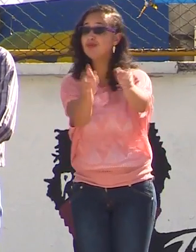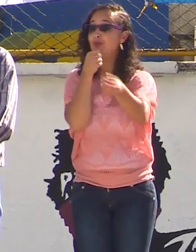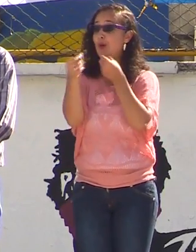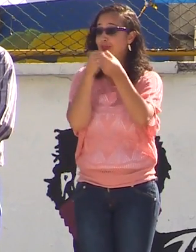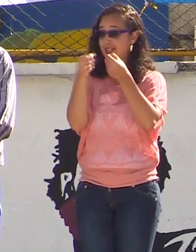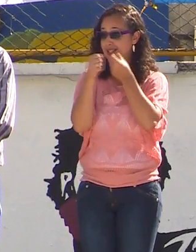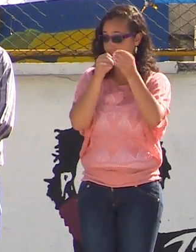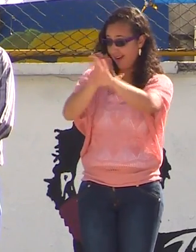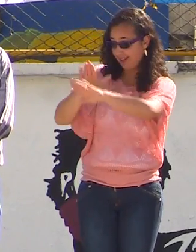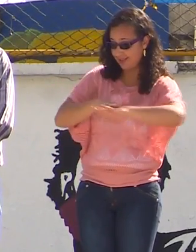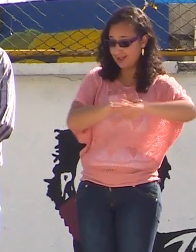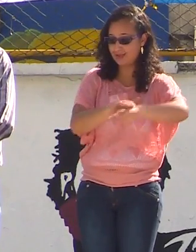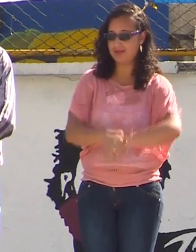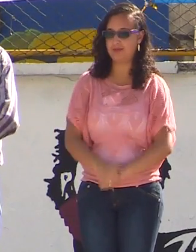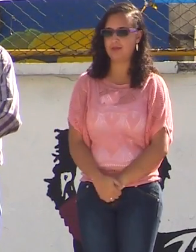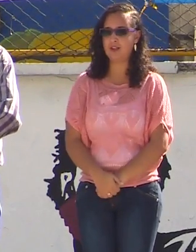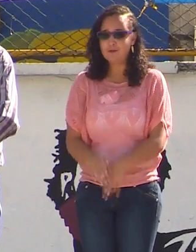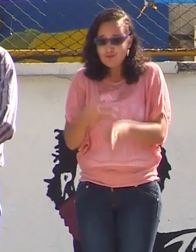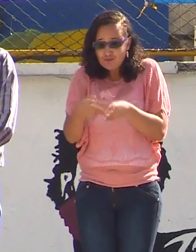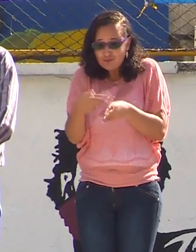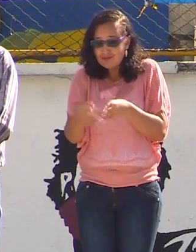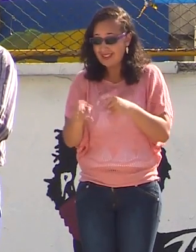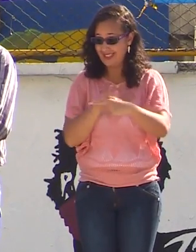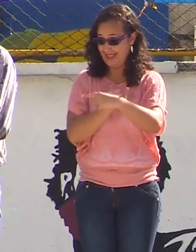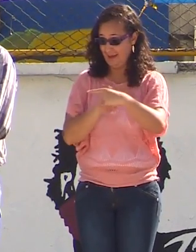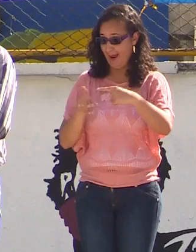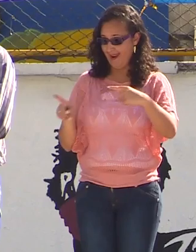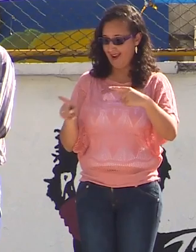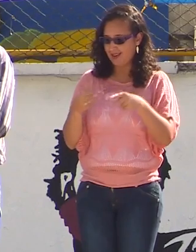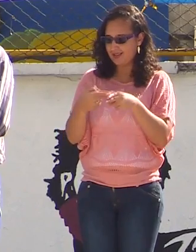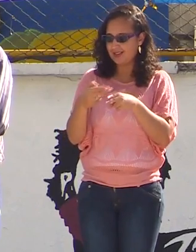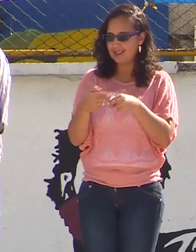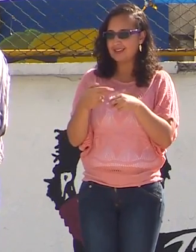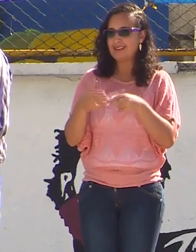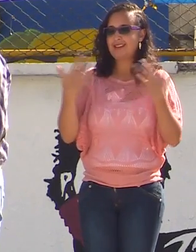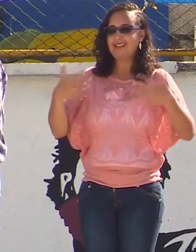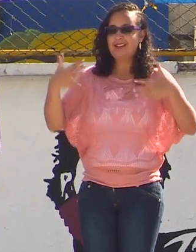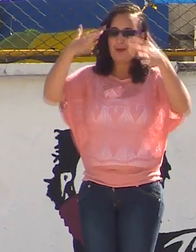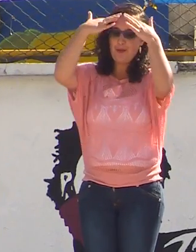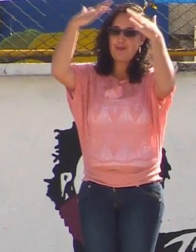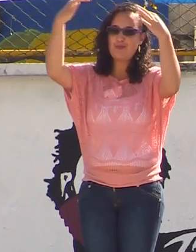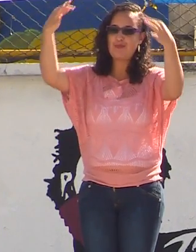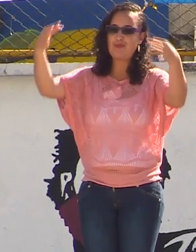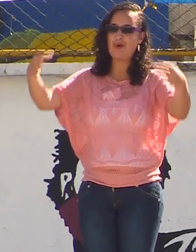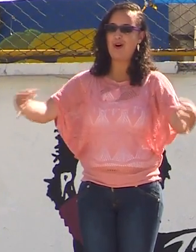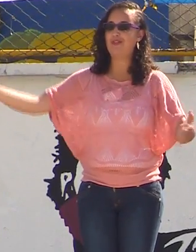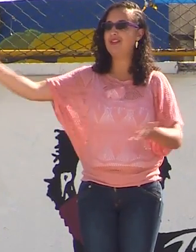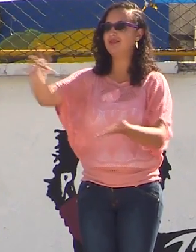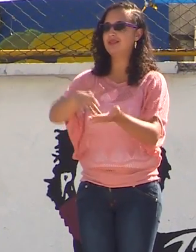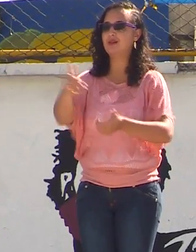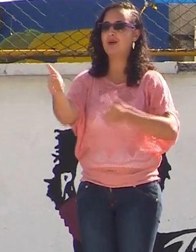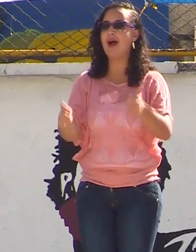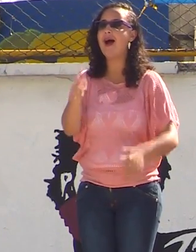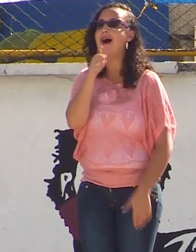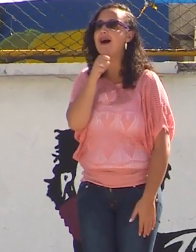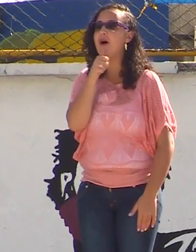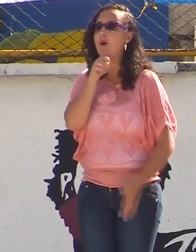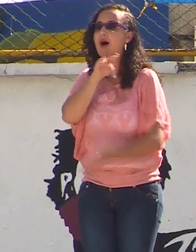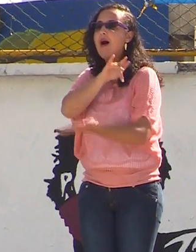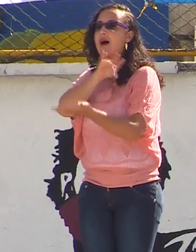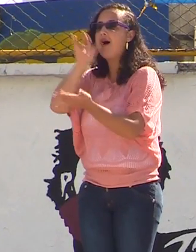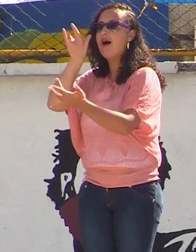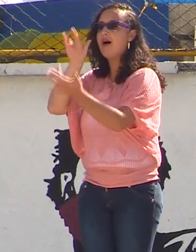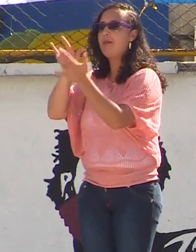Esta semana, esperamos, llegará por fin el agua de acueducto al